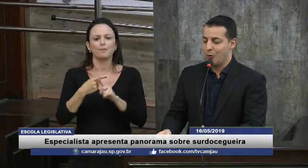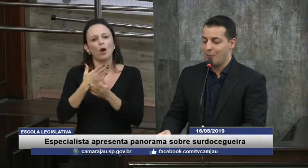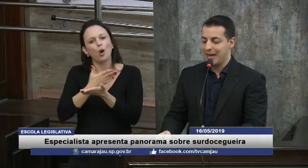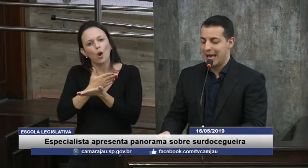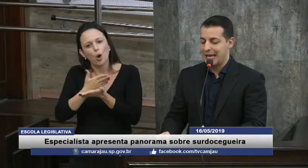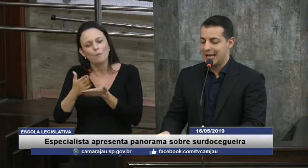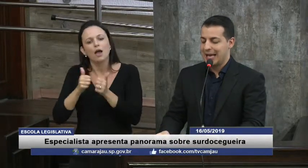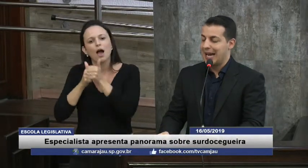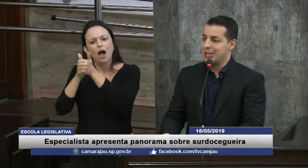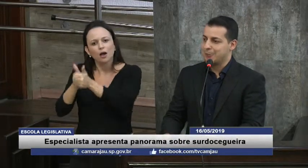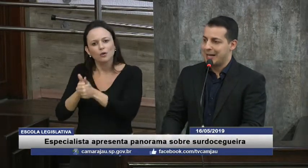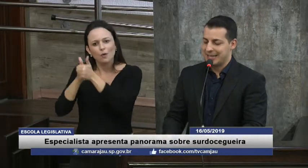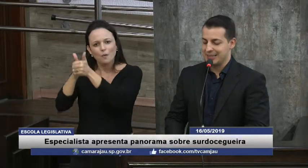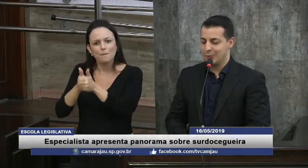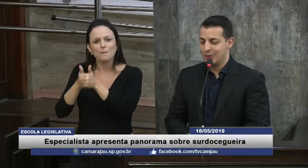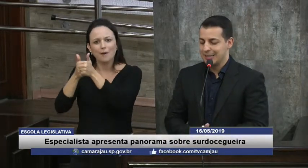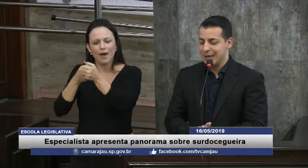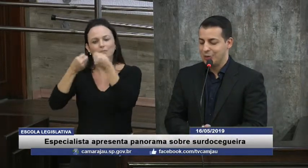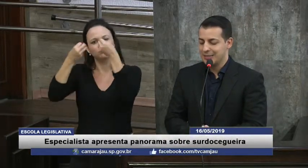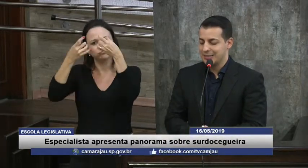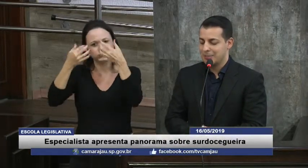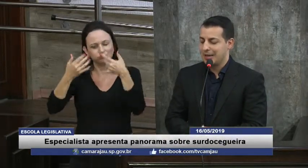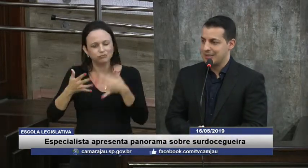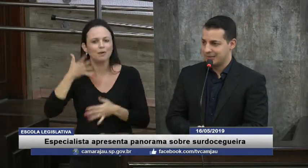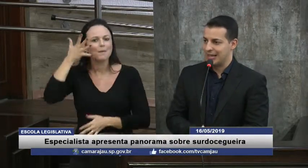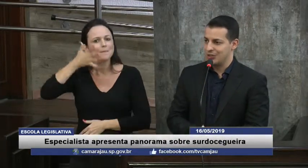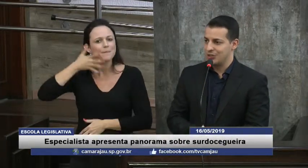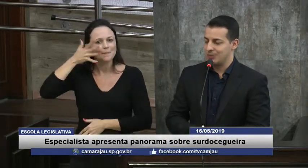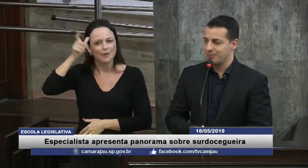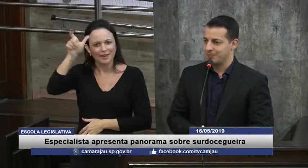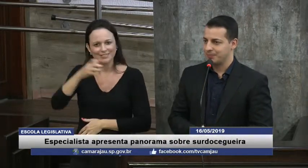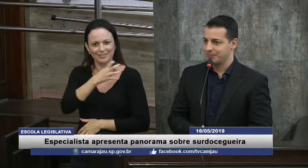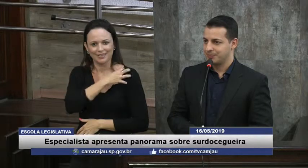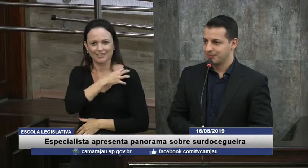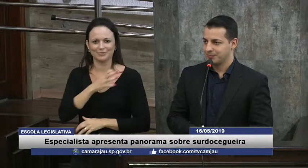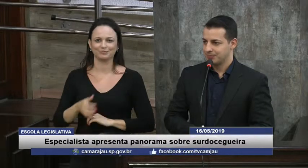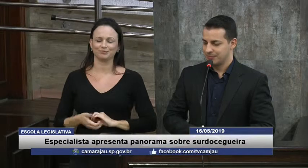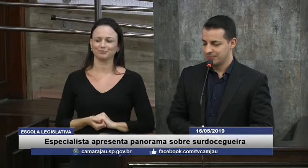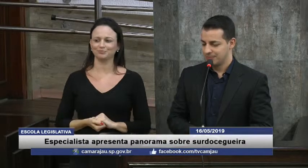então, acompanhar a explanação da nossa palestrante.